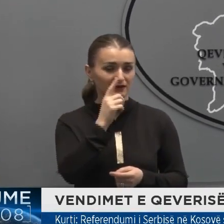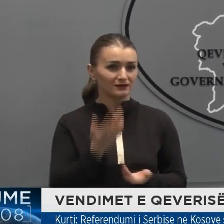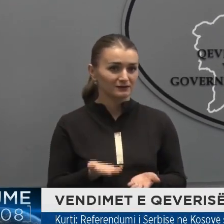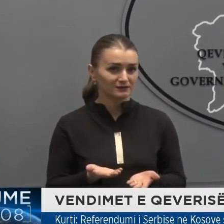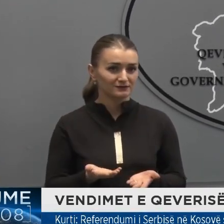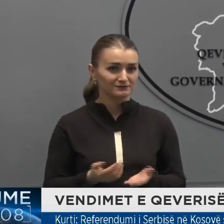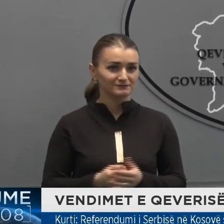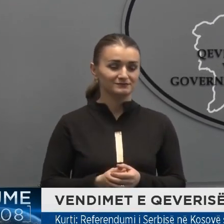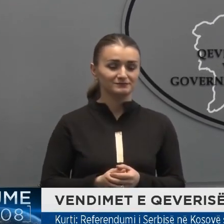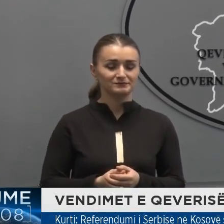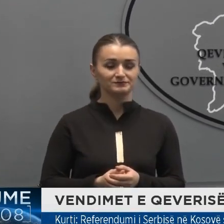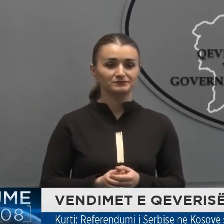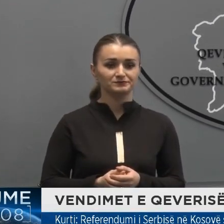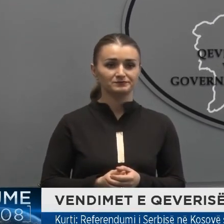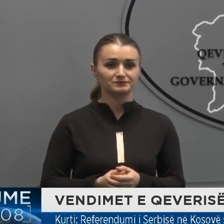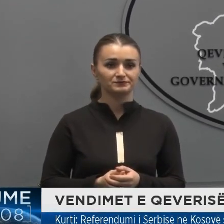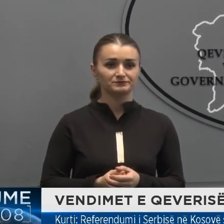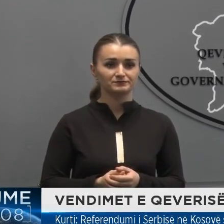Ndërkaq